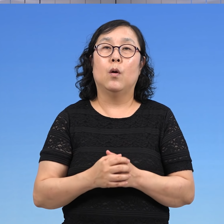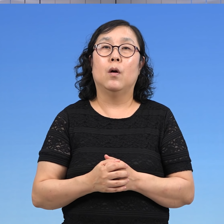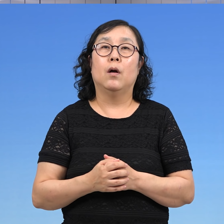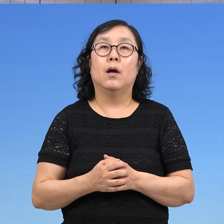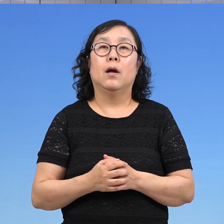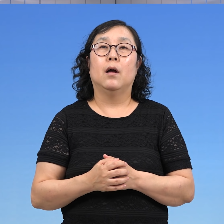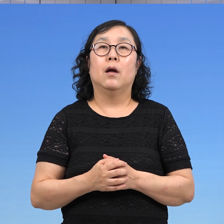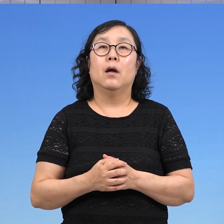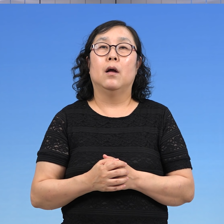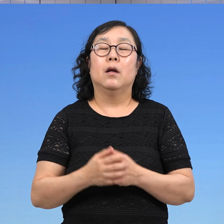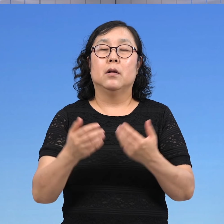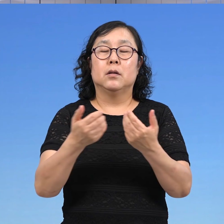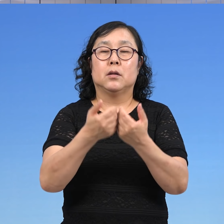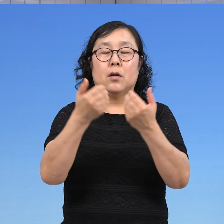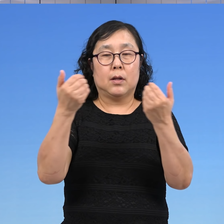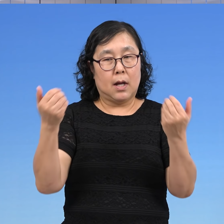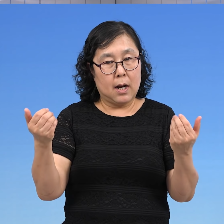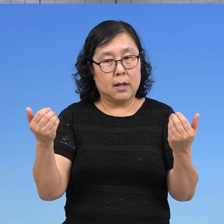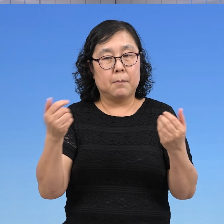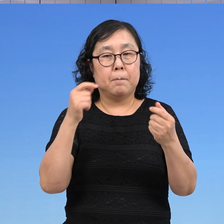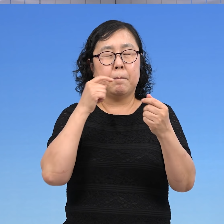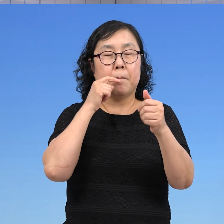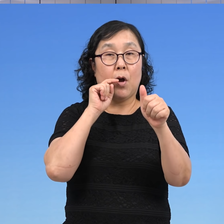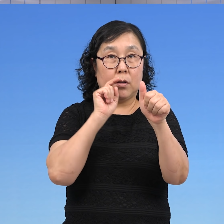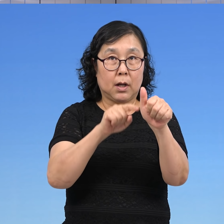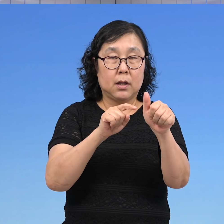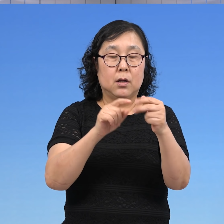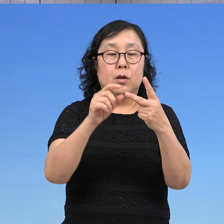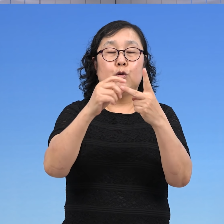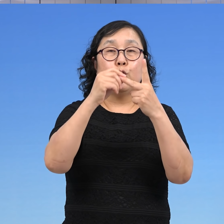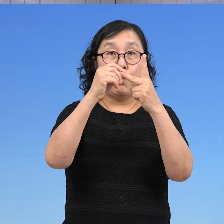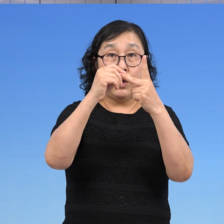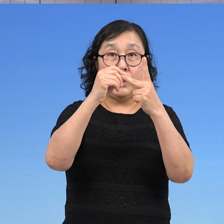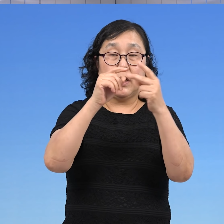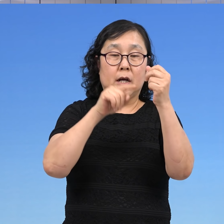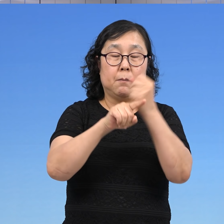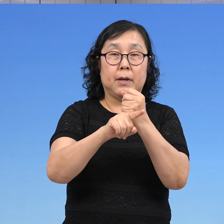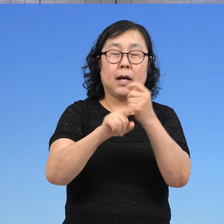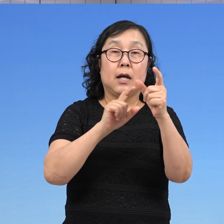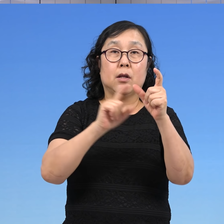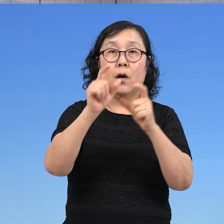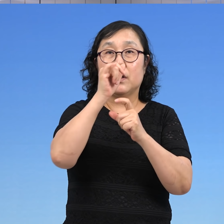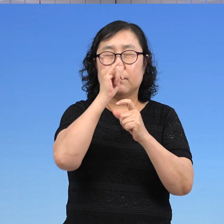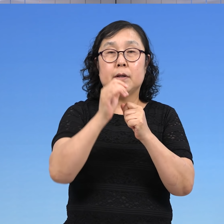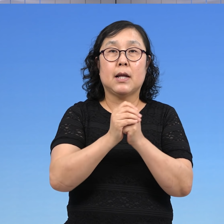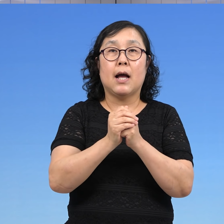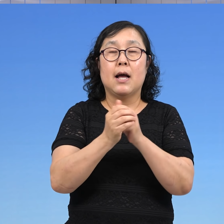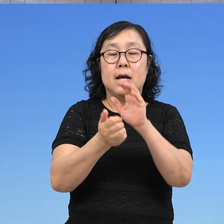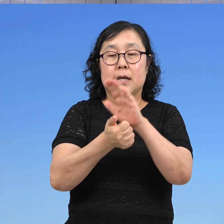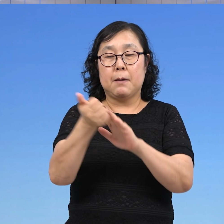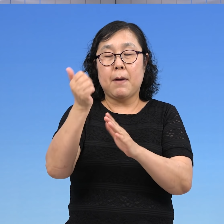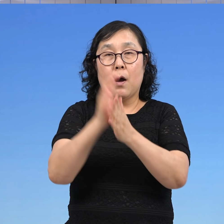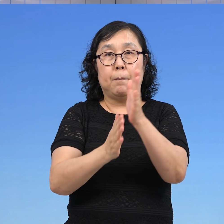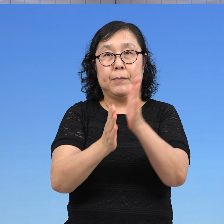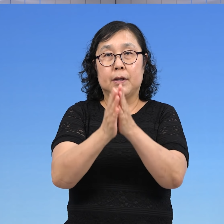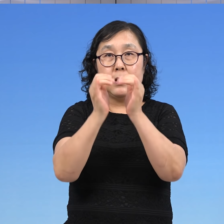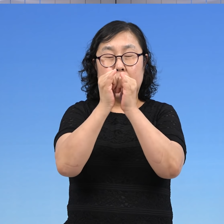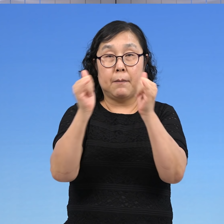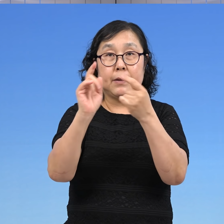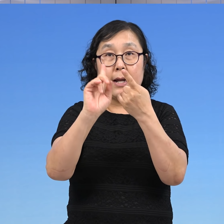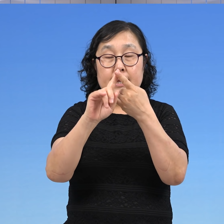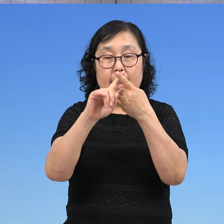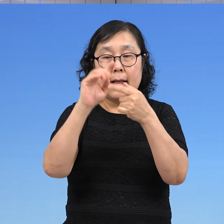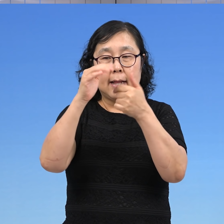그런가하면 은 이 첫 번째 명 여기 떠나라 이 명령에는 또 한 가지 의미가 더 담겨져 있는데요 희망없는